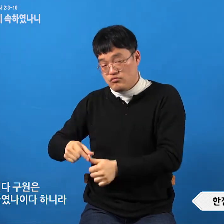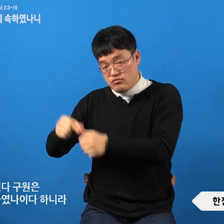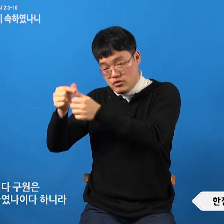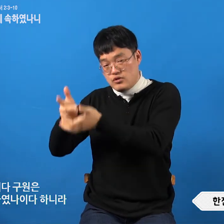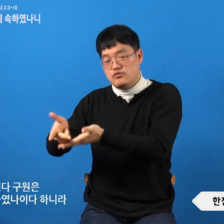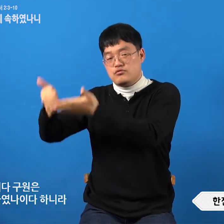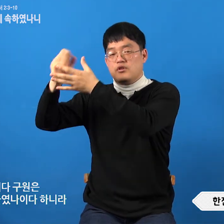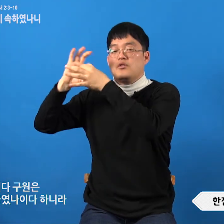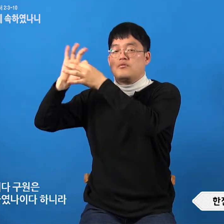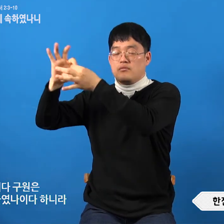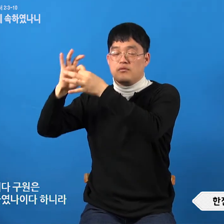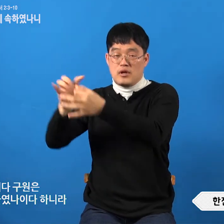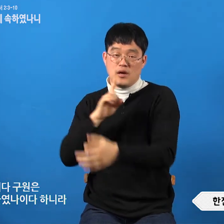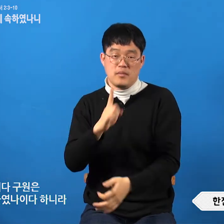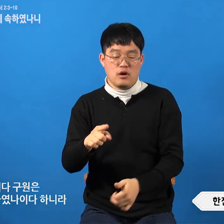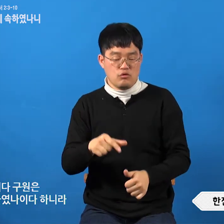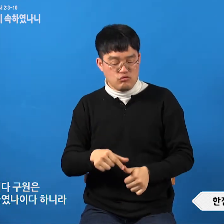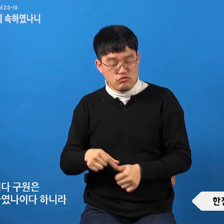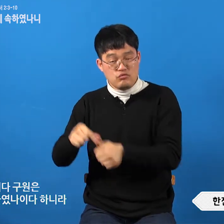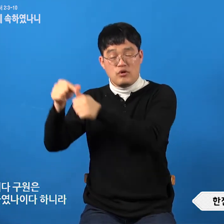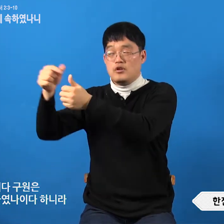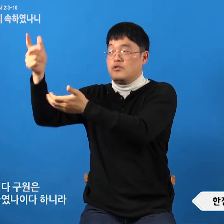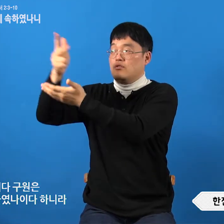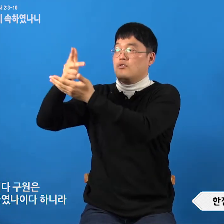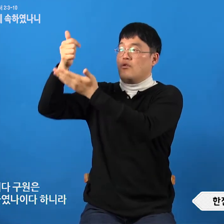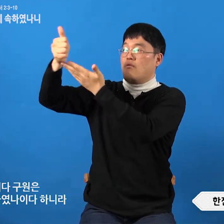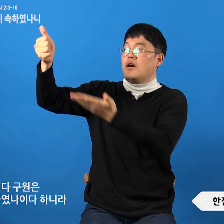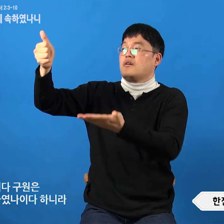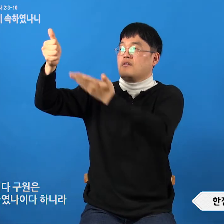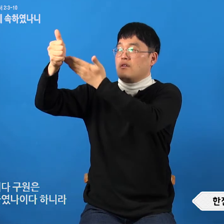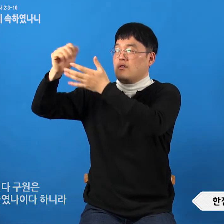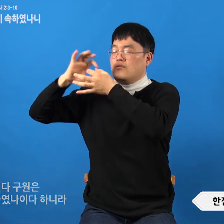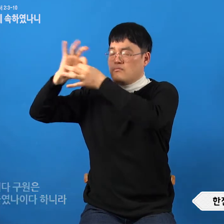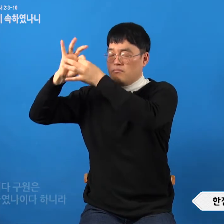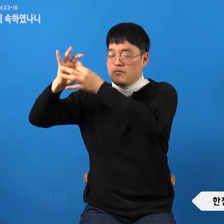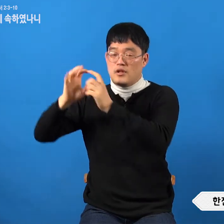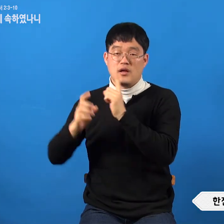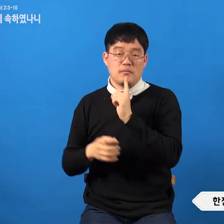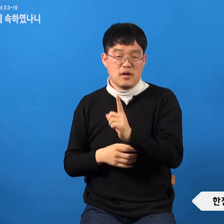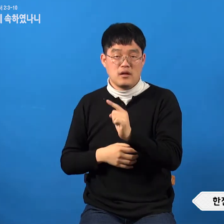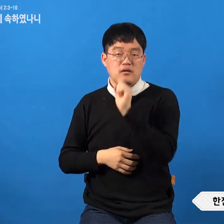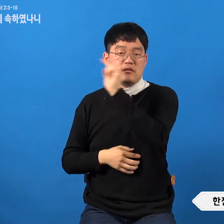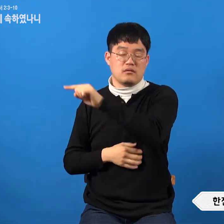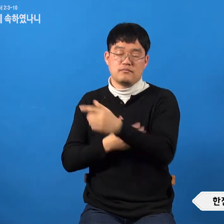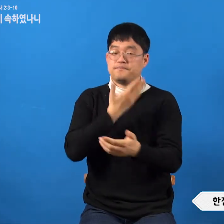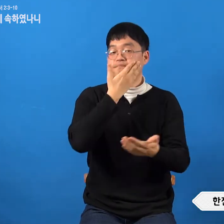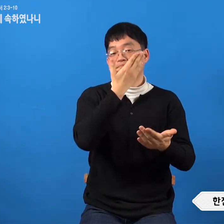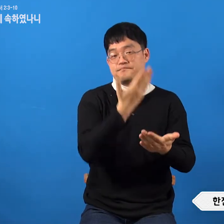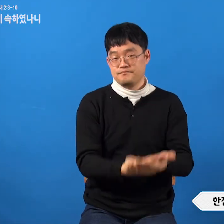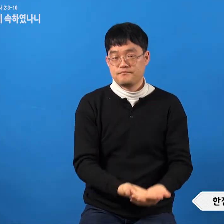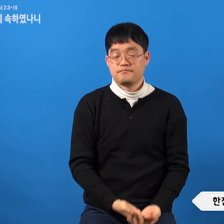하니라. 구원은 여호와께 속하였나이다. 이것이 핵심입니다.